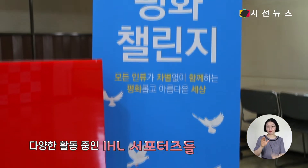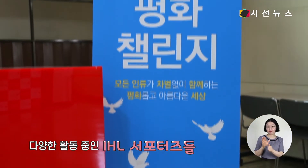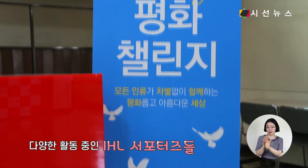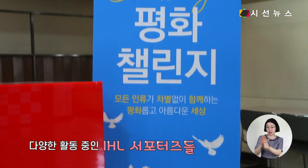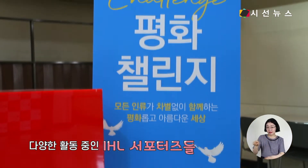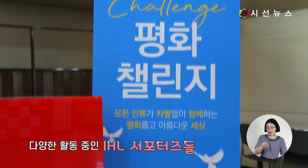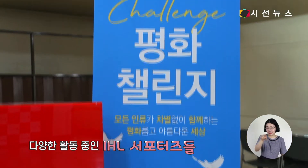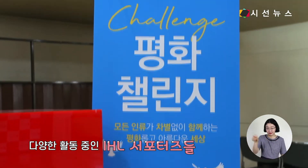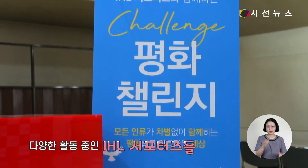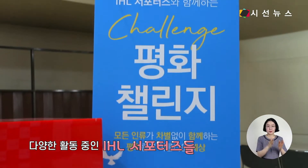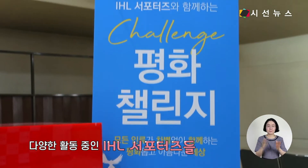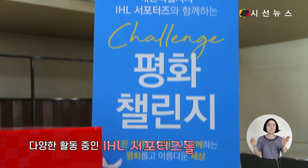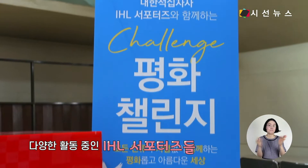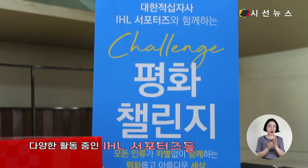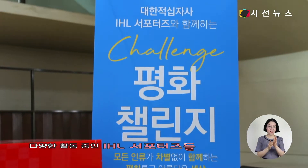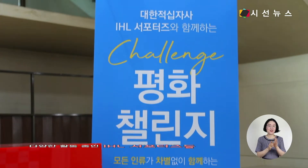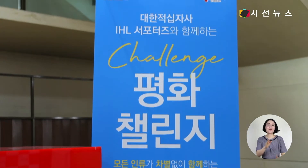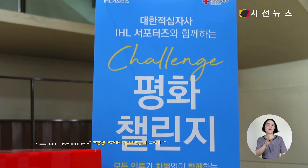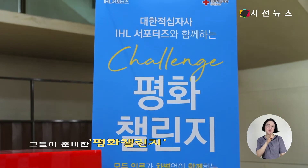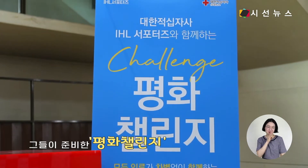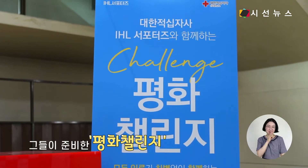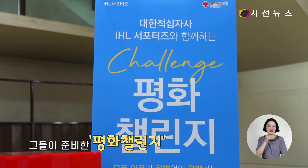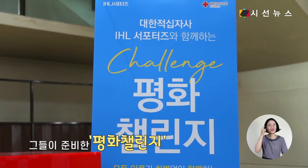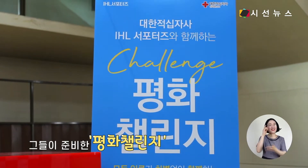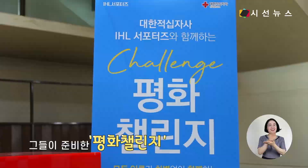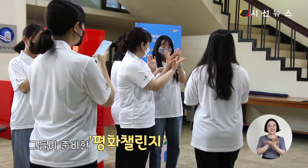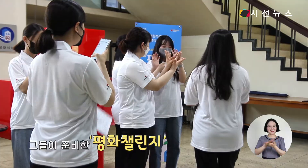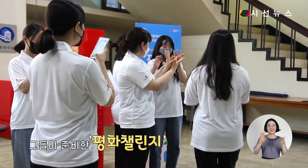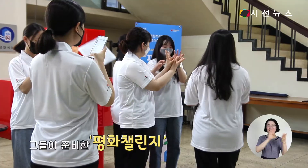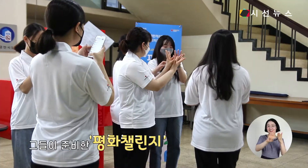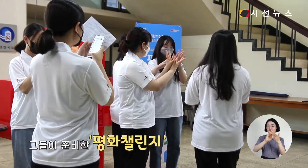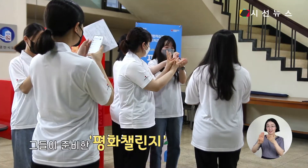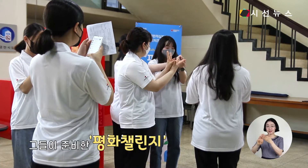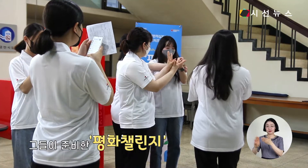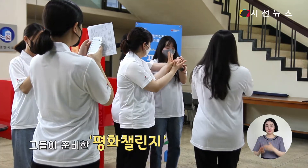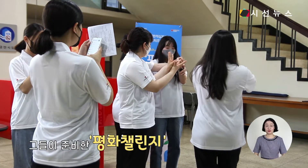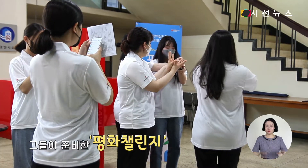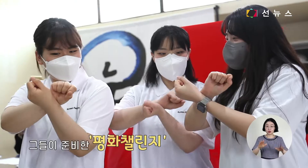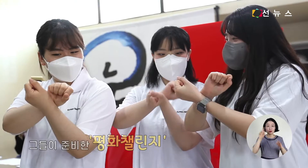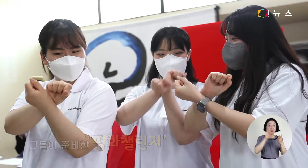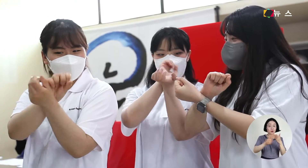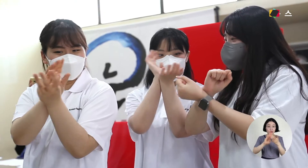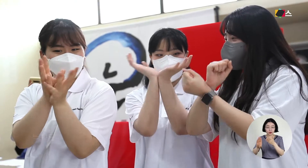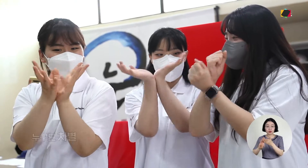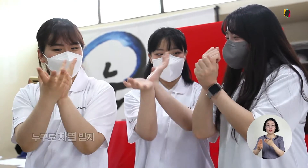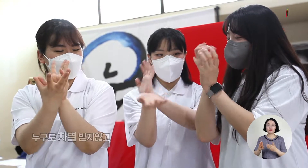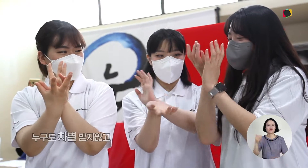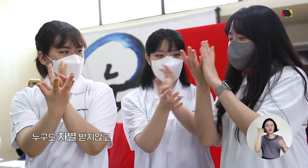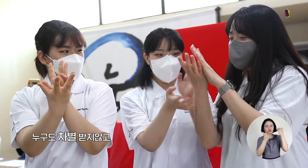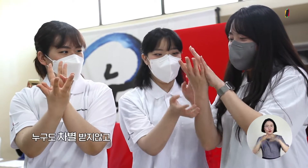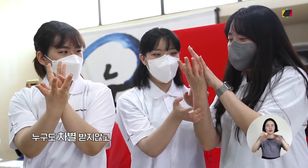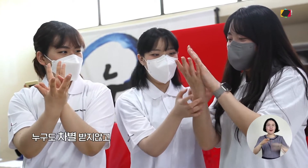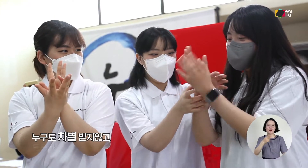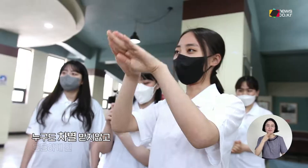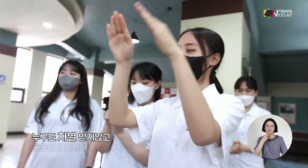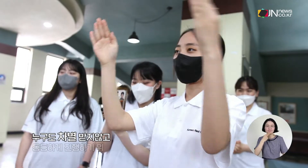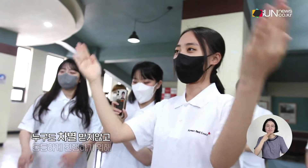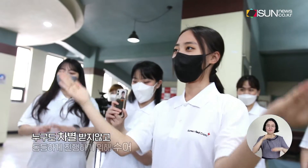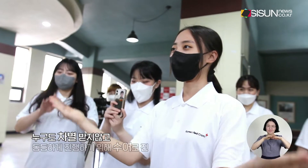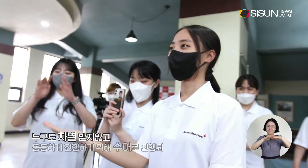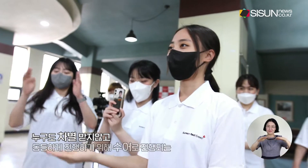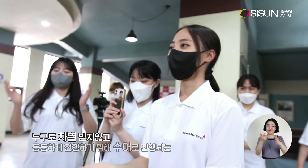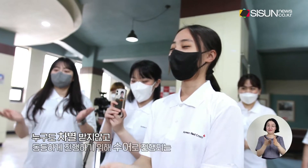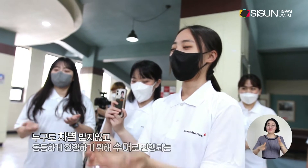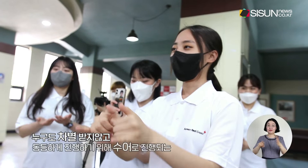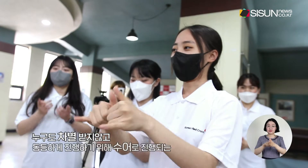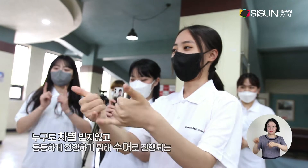서포터즈들. 그들이 이번에 준비한 것은 바로 평화 챌린지입니다. 이번 챌린지는 누구도 차별받지 않고